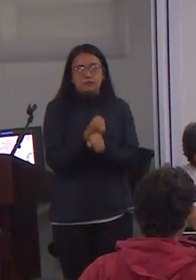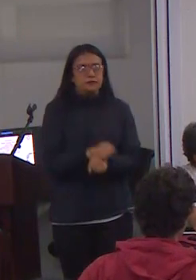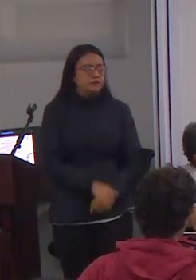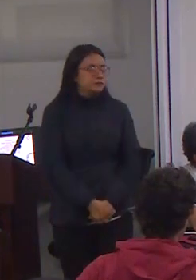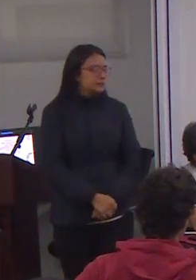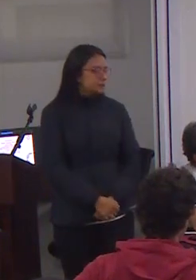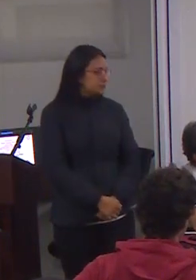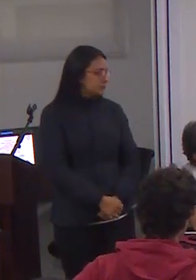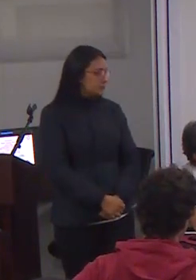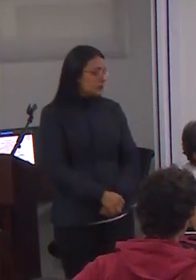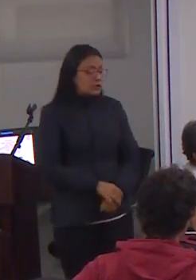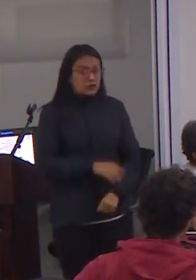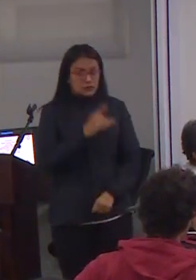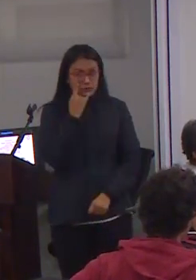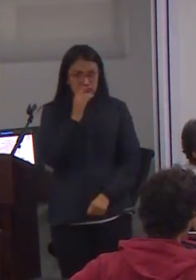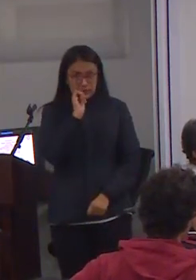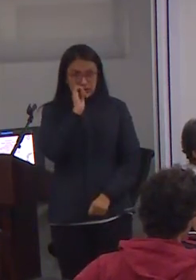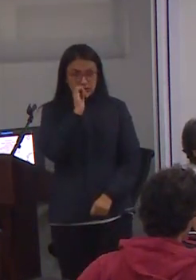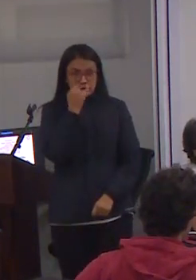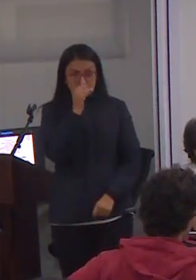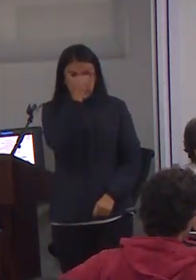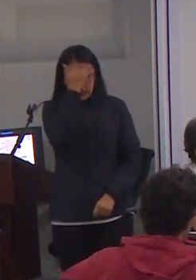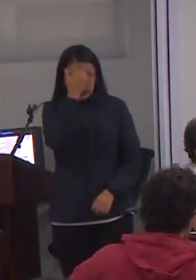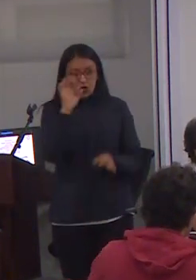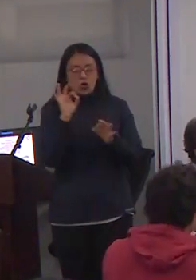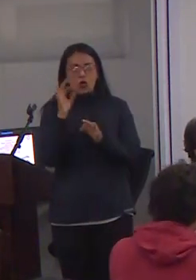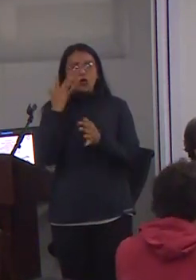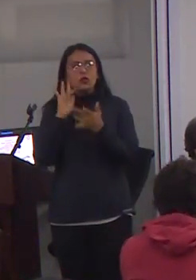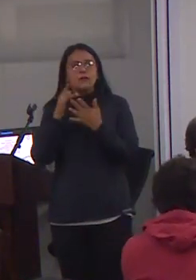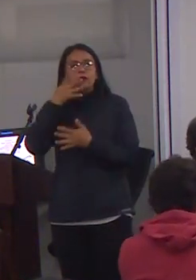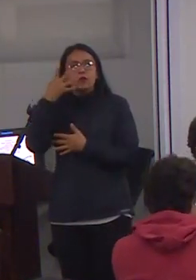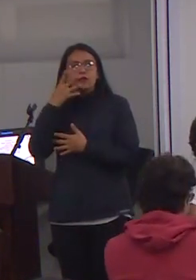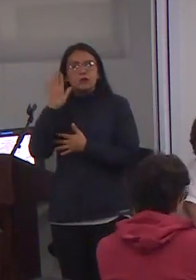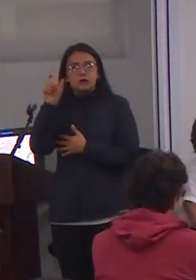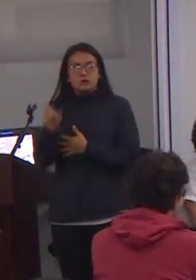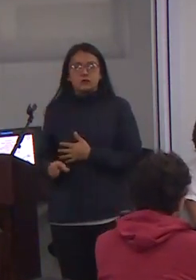¿Prima el interés o la competencia del sujeto?